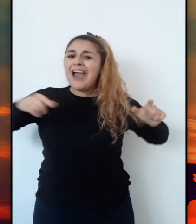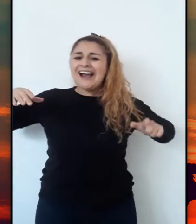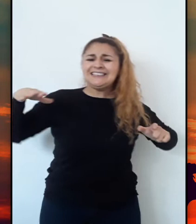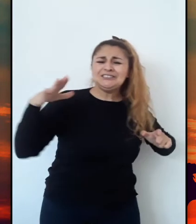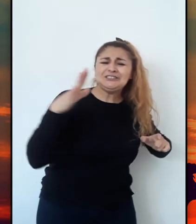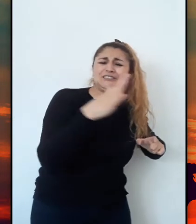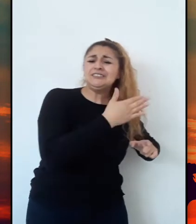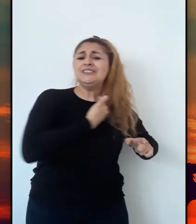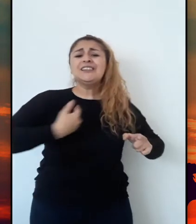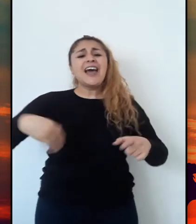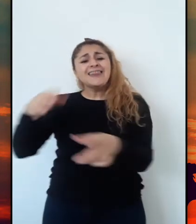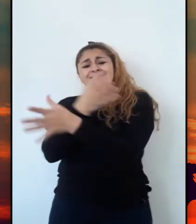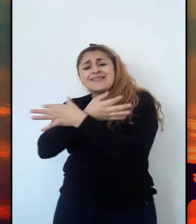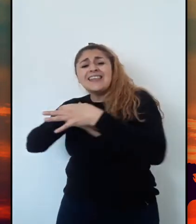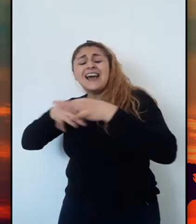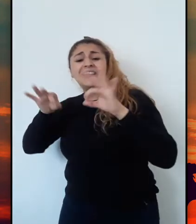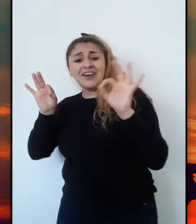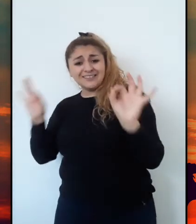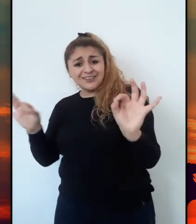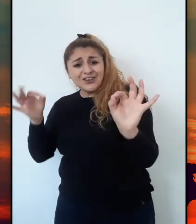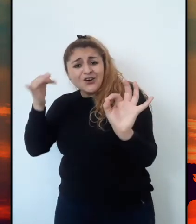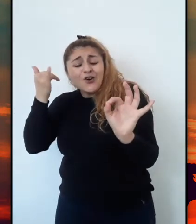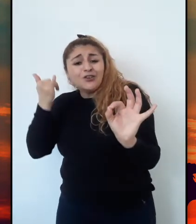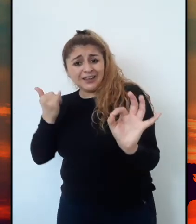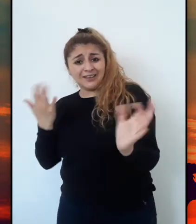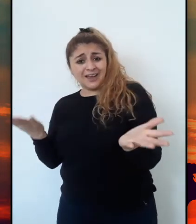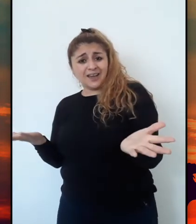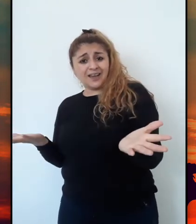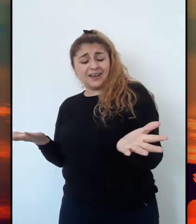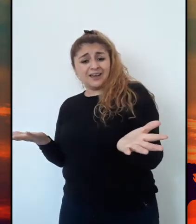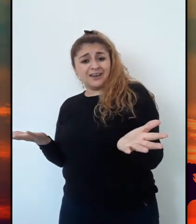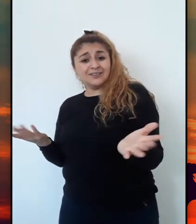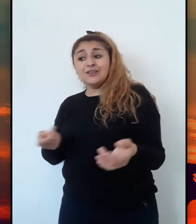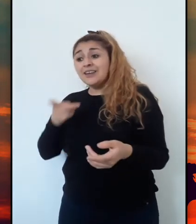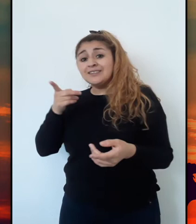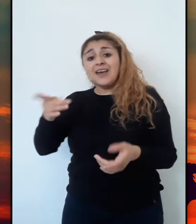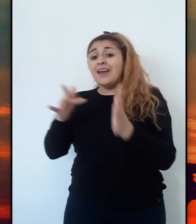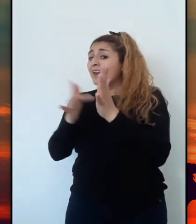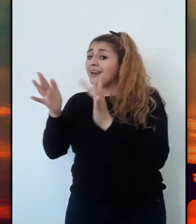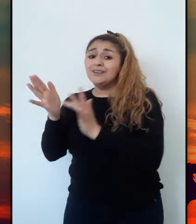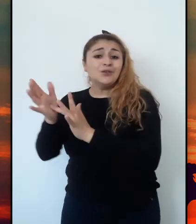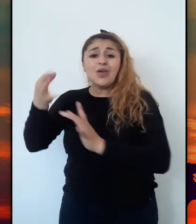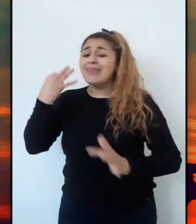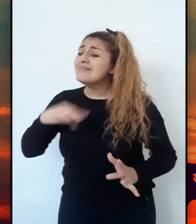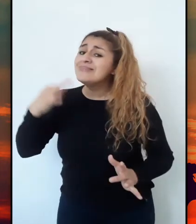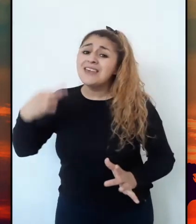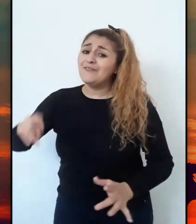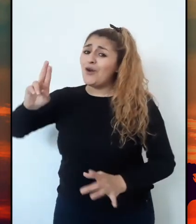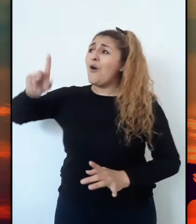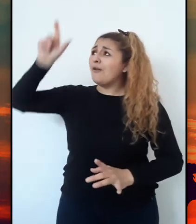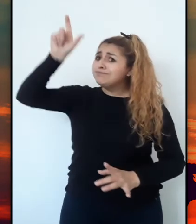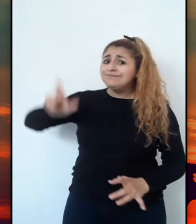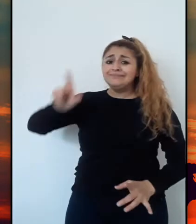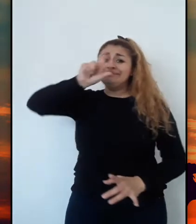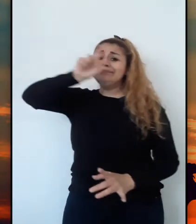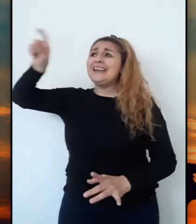lágrimas, des prières et des supplications, de oraciones, de súplicas, à celui qui pouvait le